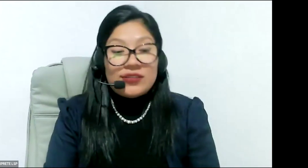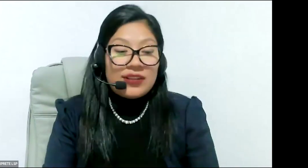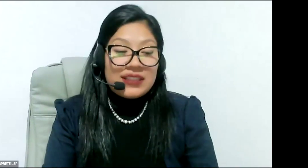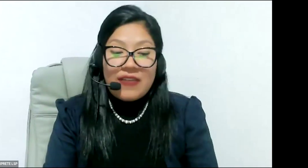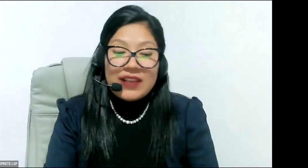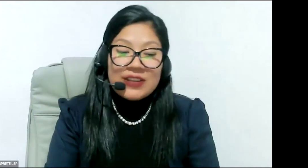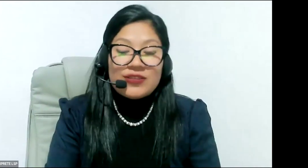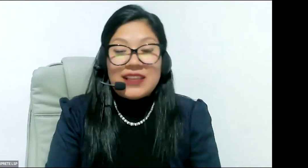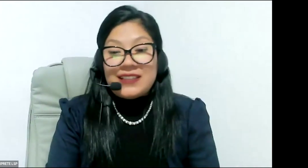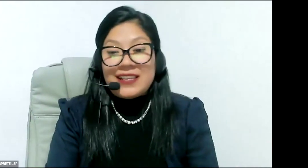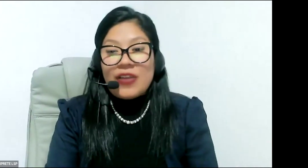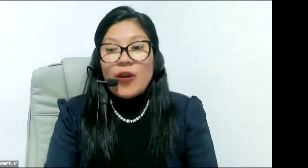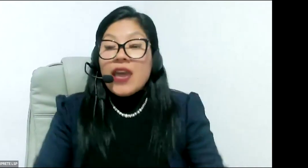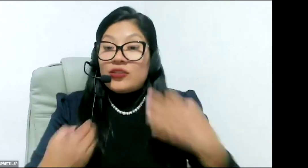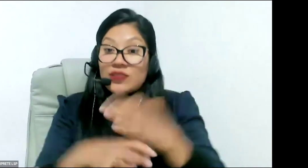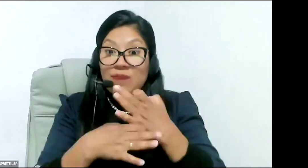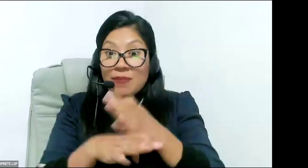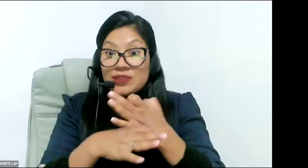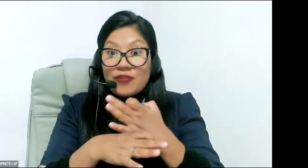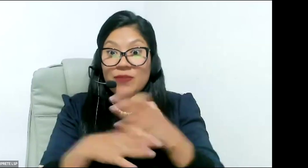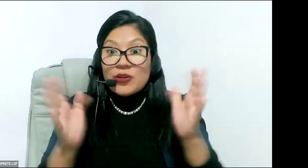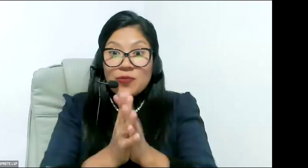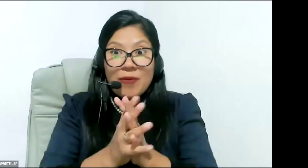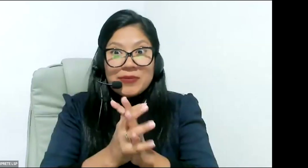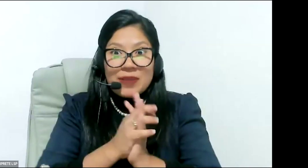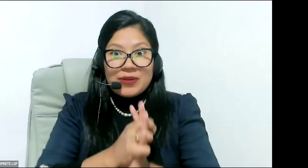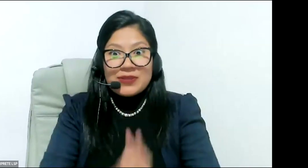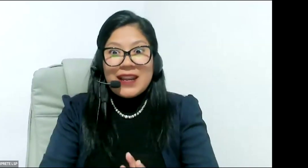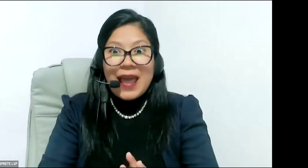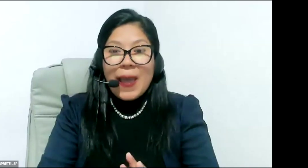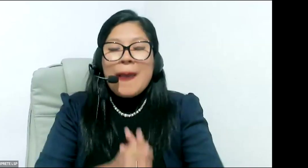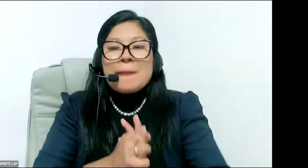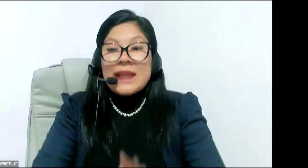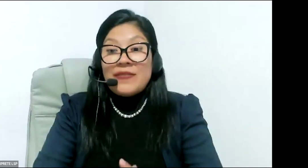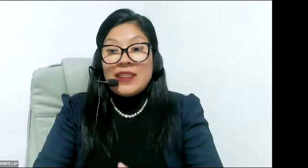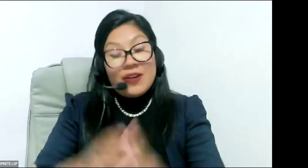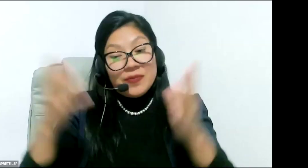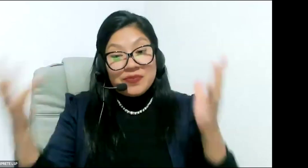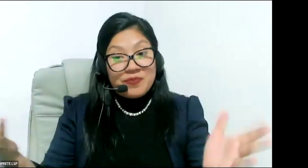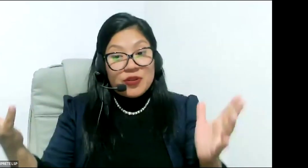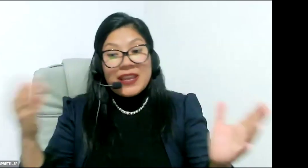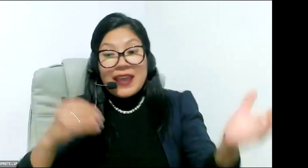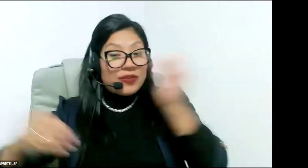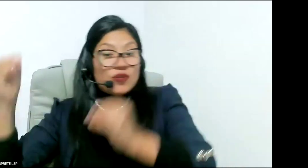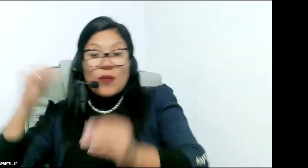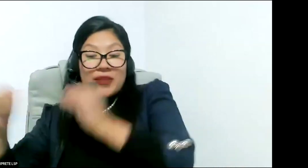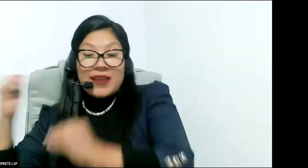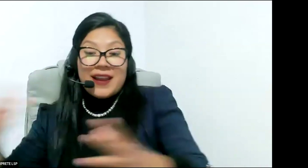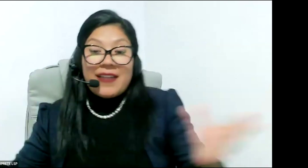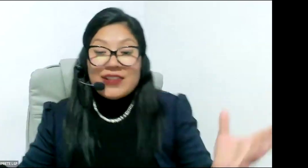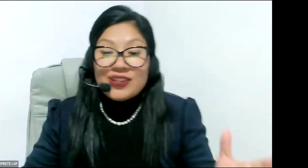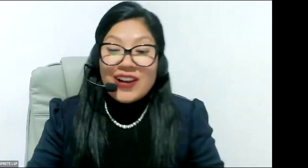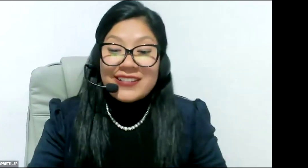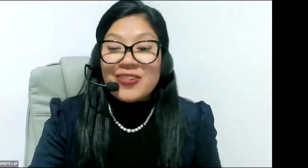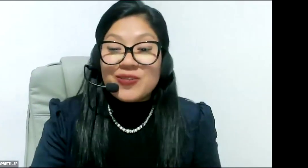las oraciones que evely nos ha enseñado Entonces vamos a formar grupo vamos a pausar la el video porque no